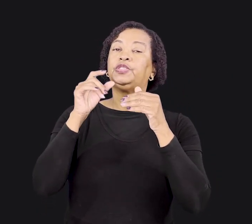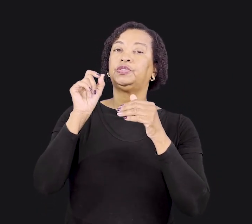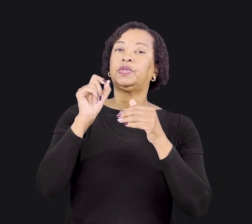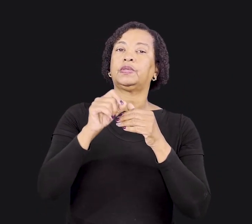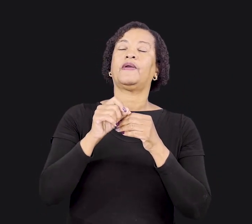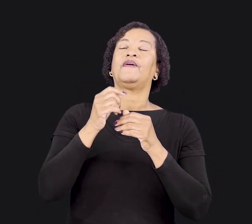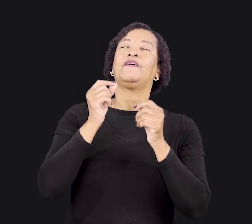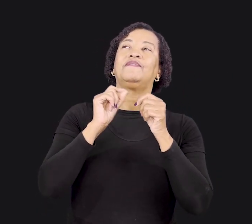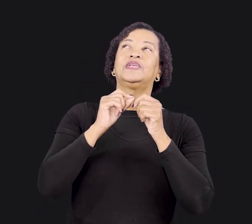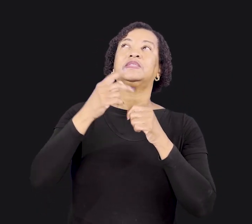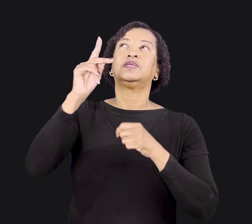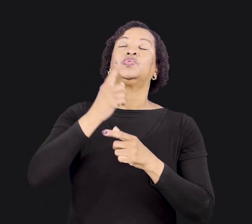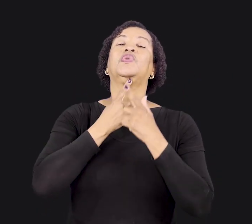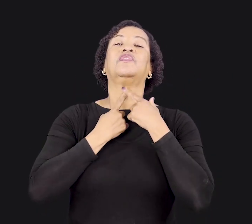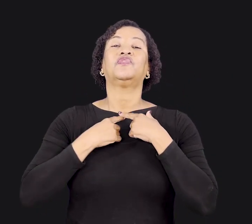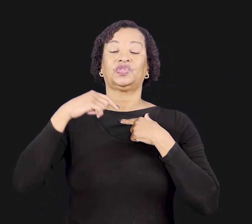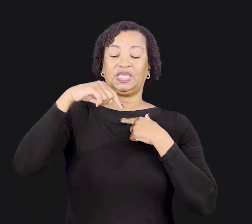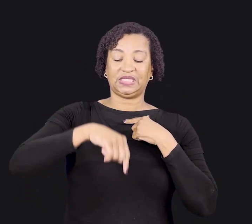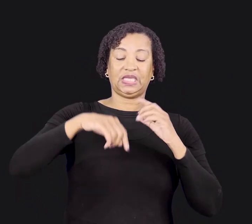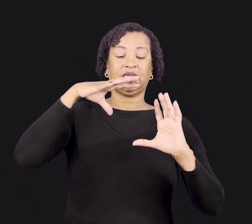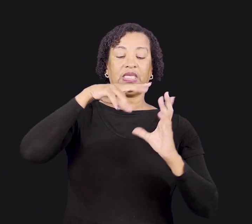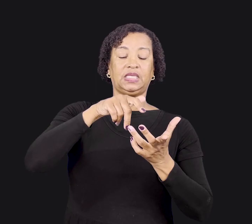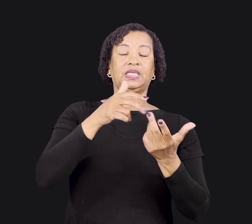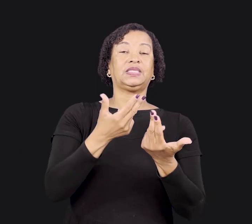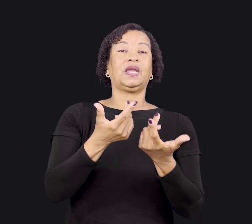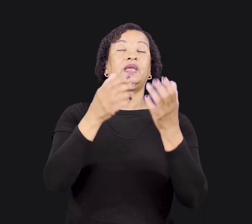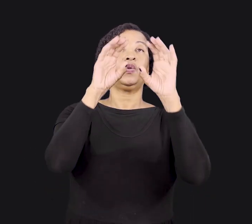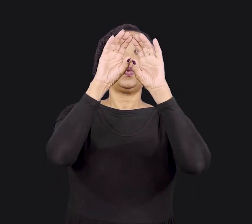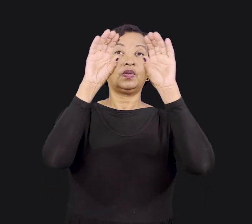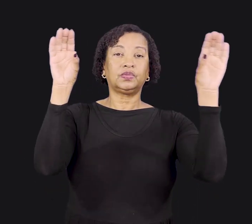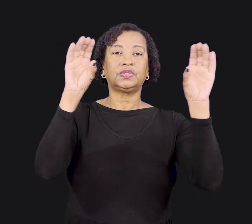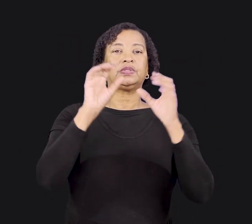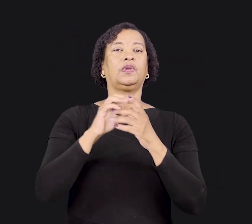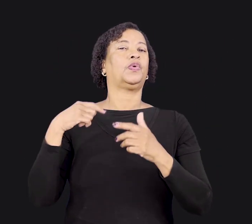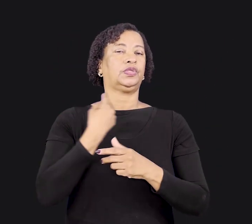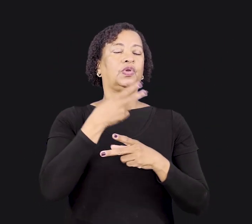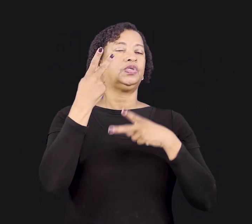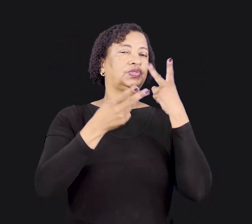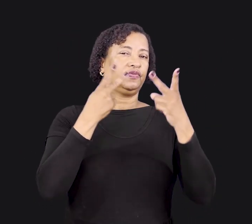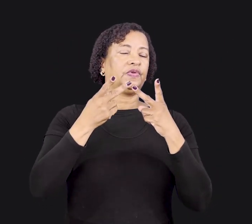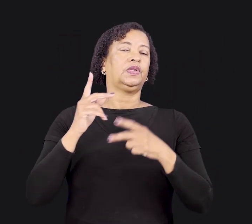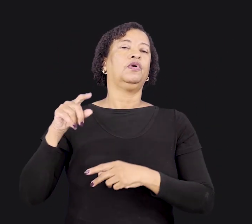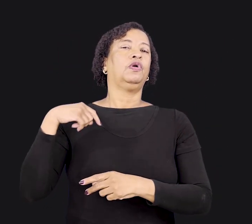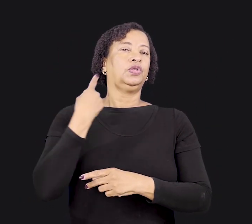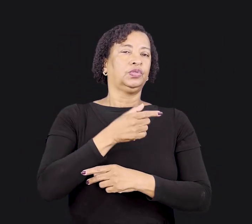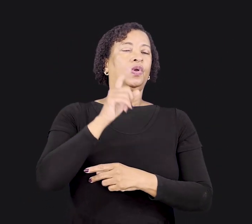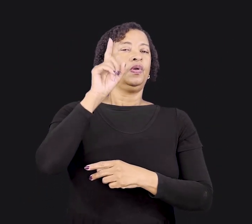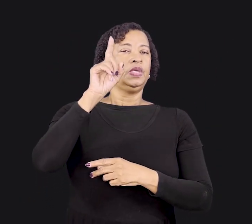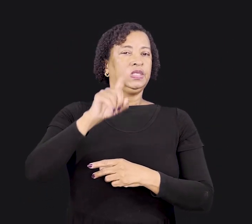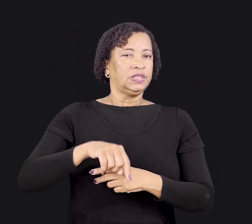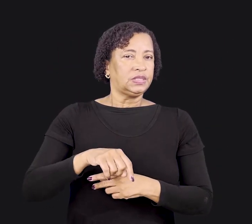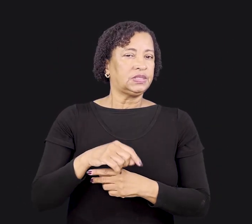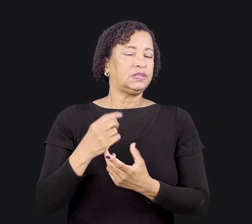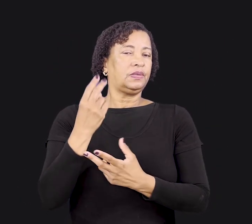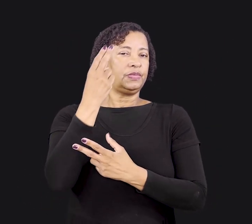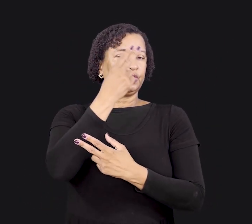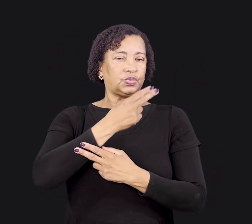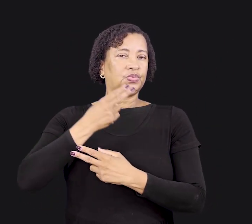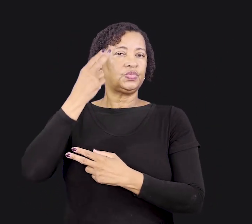tua vontade assim na terra como no céu. Com isso, estamos dizendo, somos apenas vasos terrenos e eu